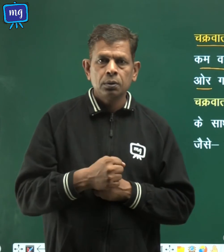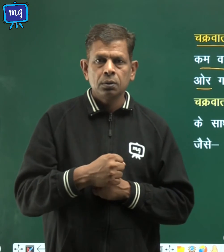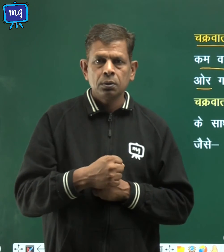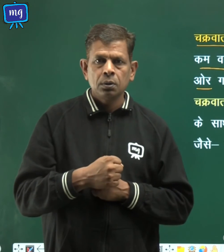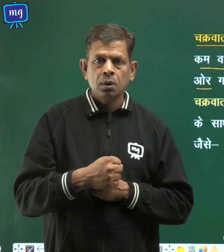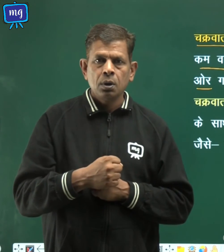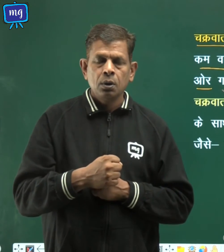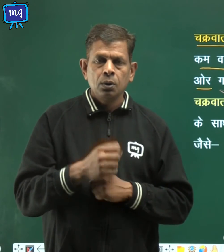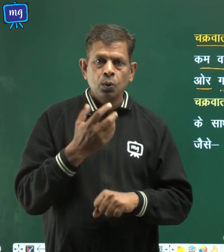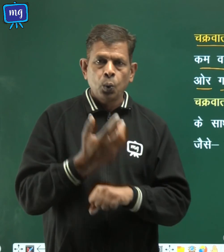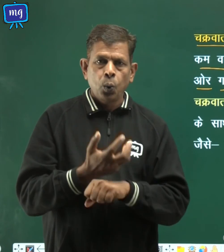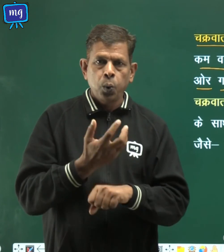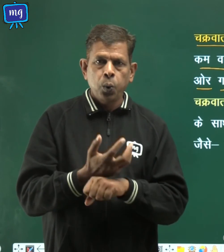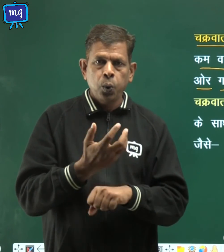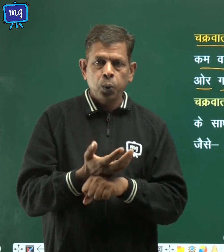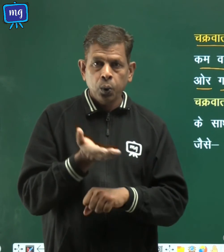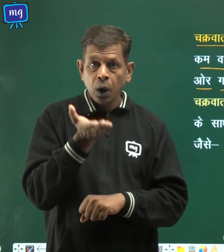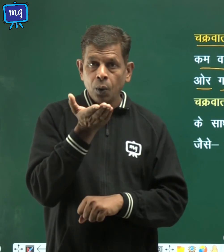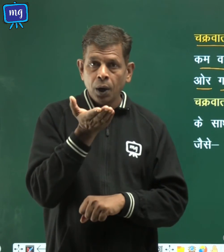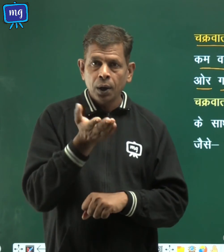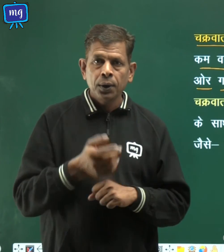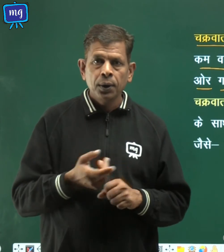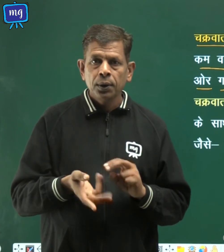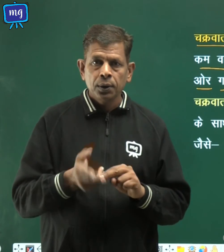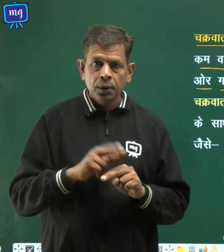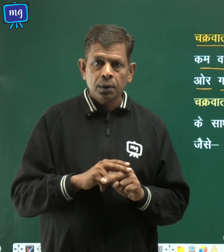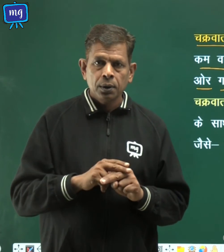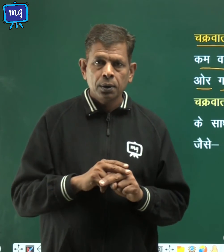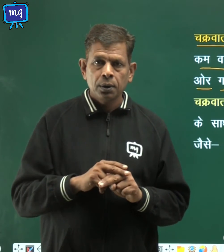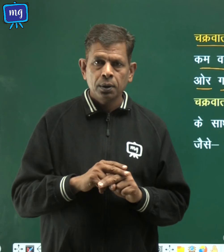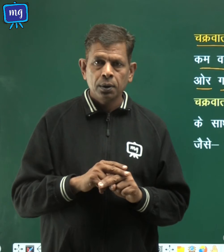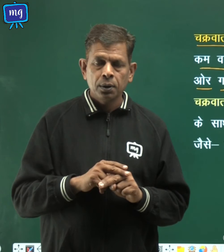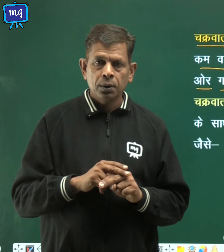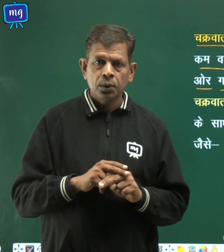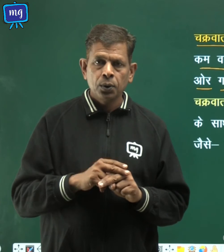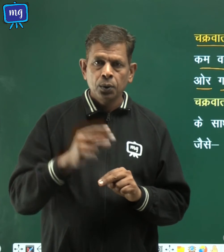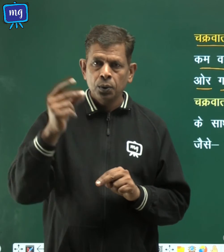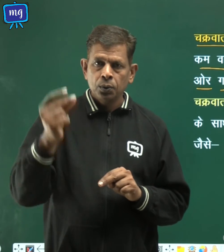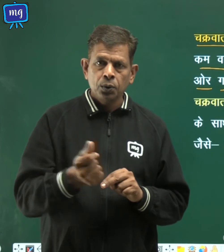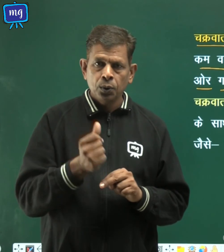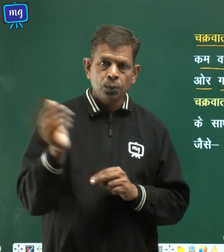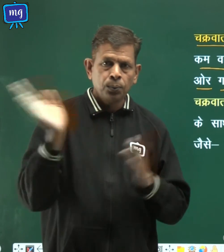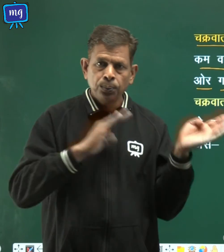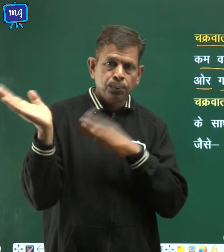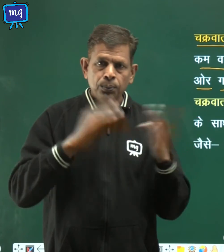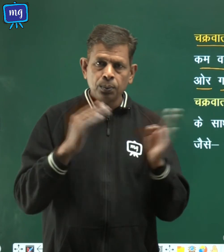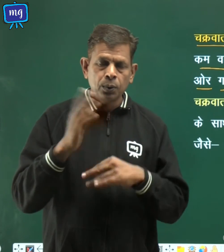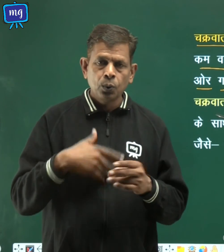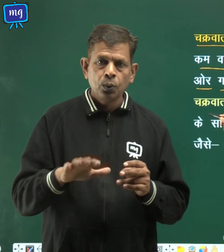गर्म हवा की तेज आंधी को